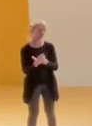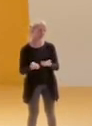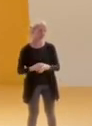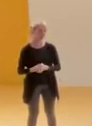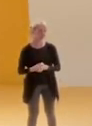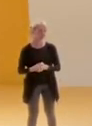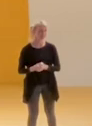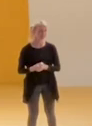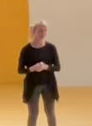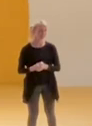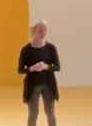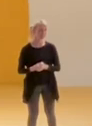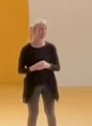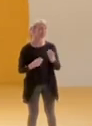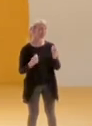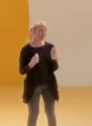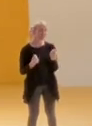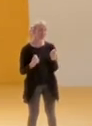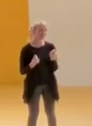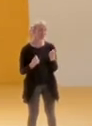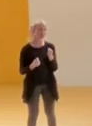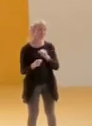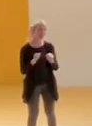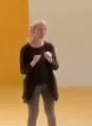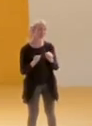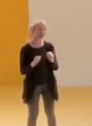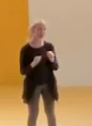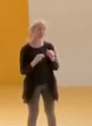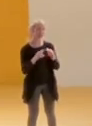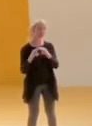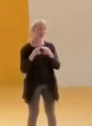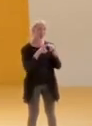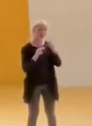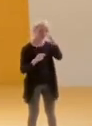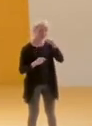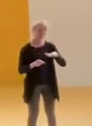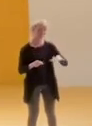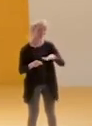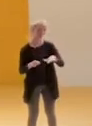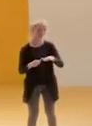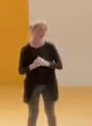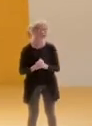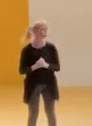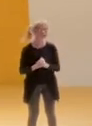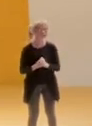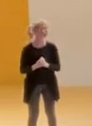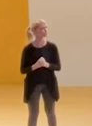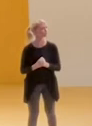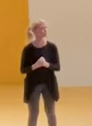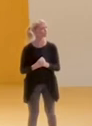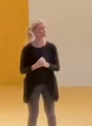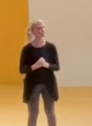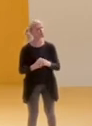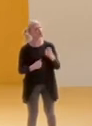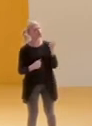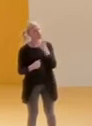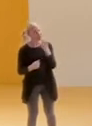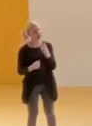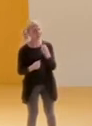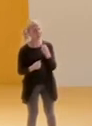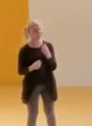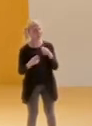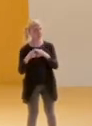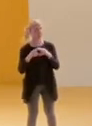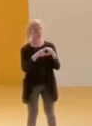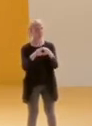w naszej trzeciej prawdzie jest wobec tego swoistego rodzaju konwencją i to jest taka dosyć ciekawa konwencja bo